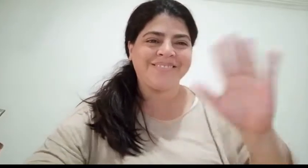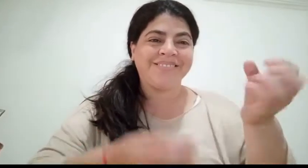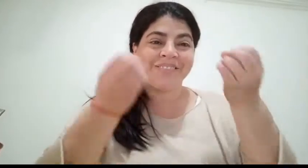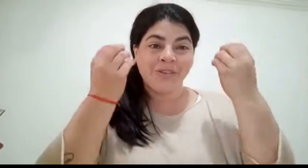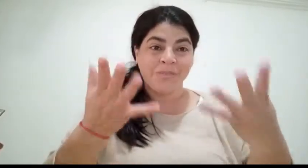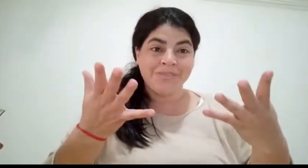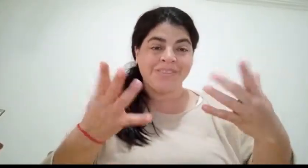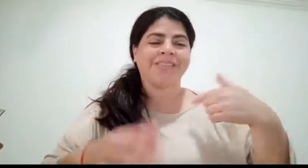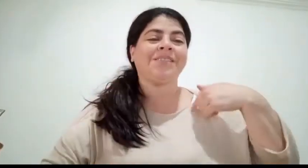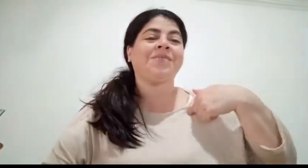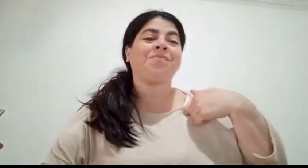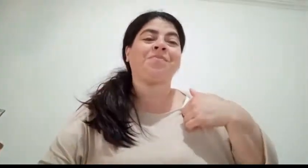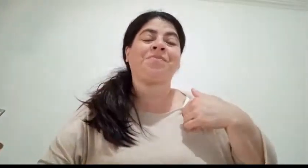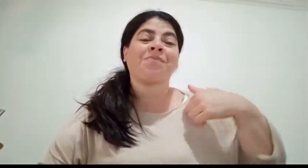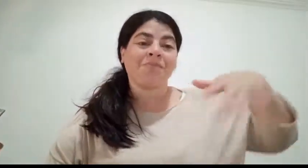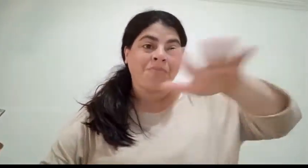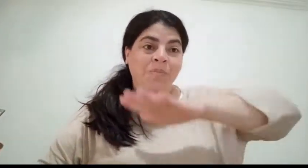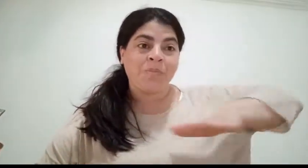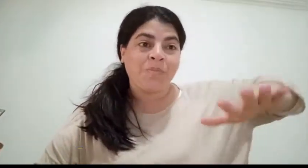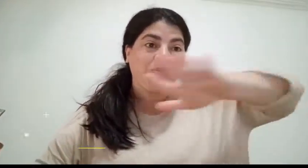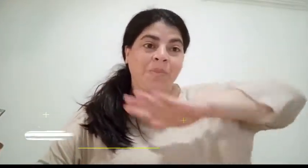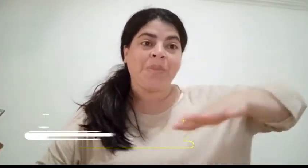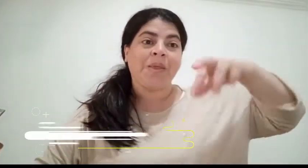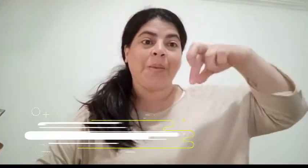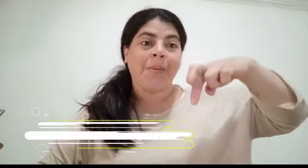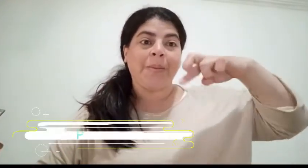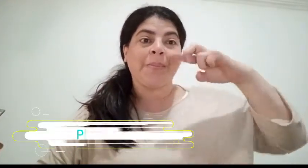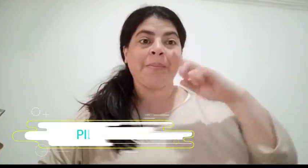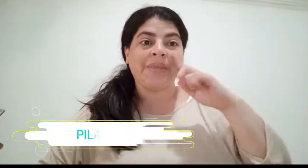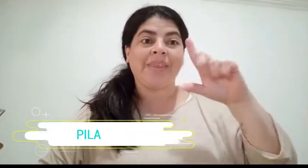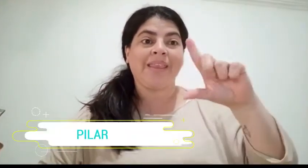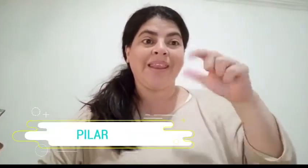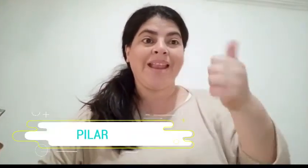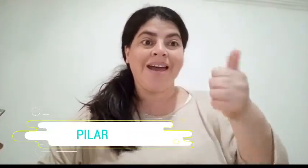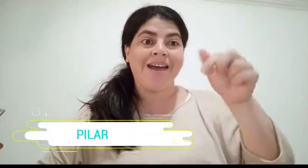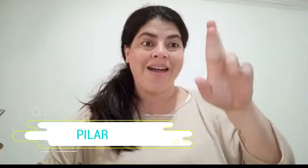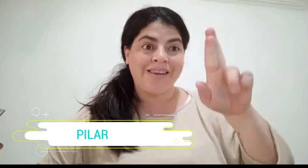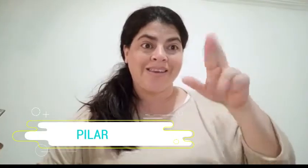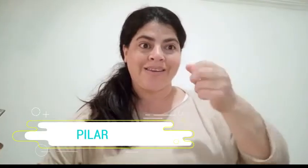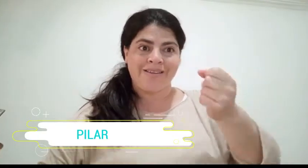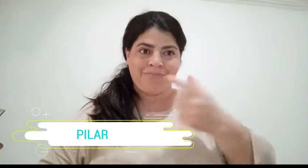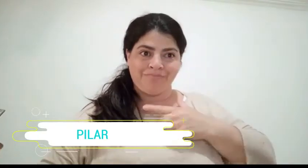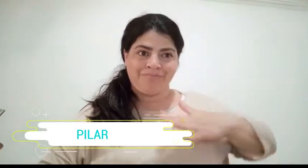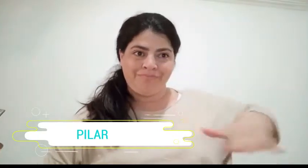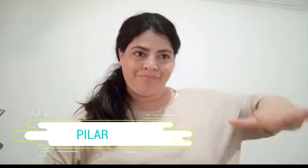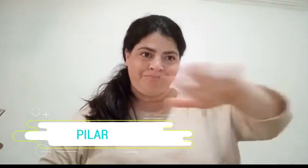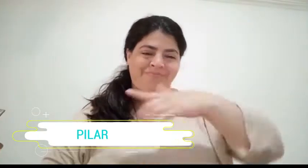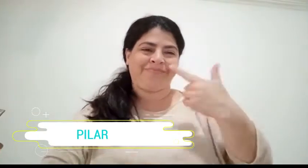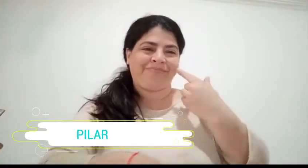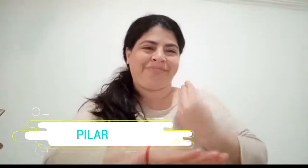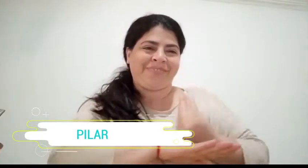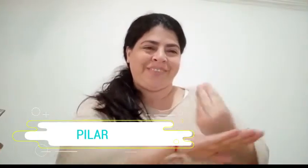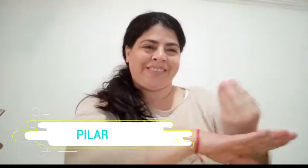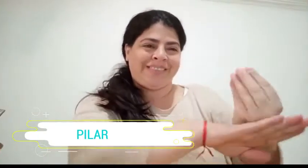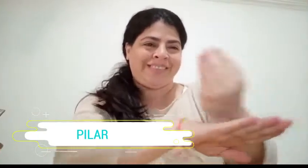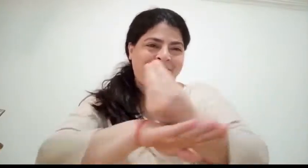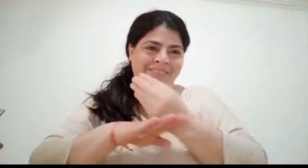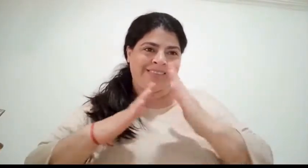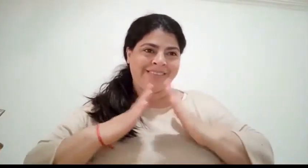en Siberia, pero trabajando por Siberia sí o sí, y atravesar toda Siberia. Y si no era campo docente, pues muy malvado.